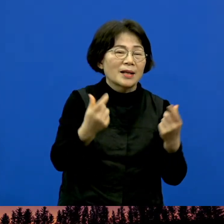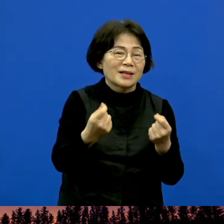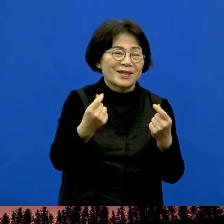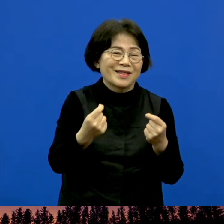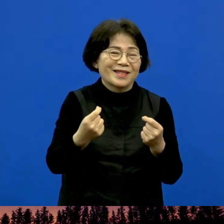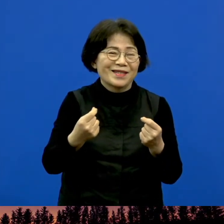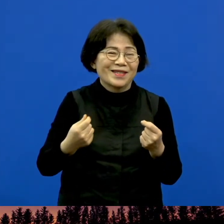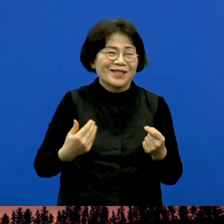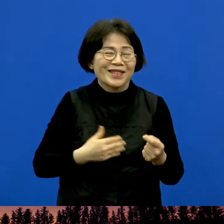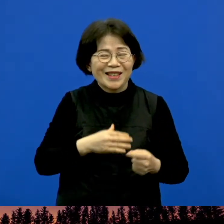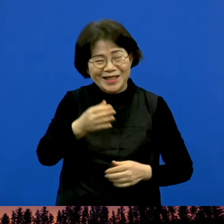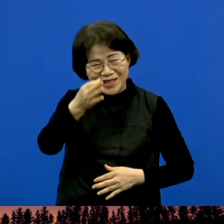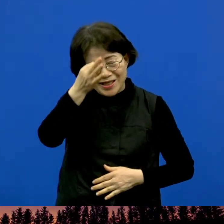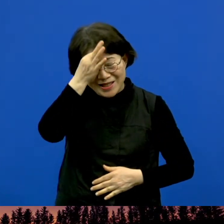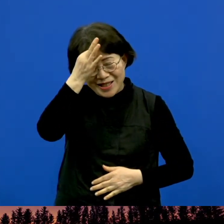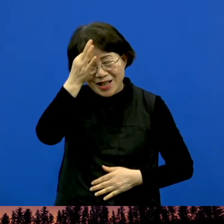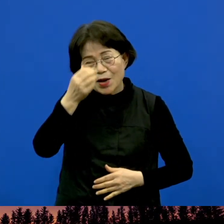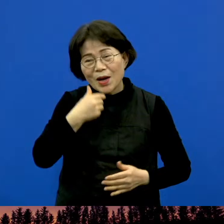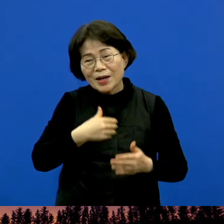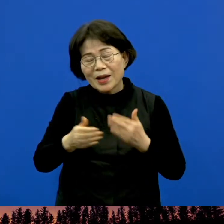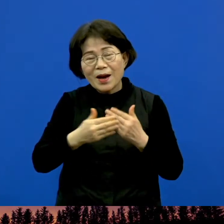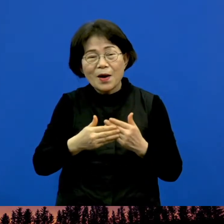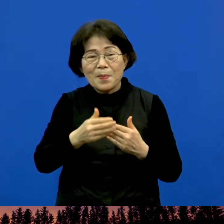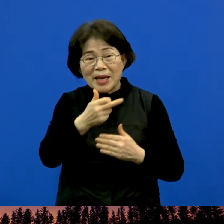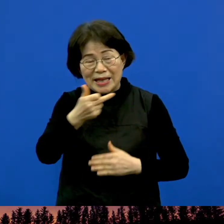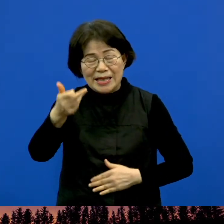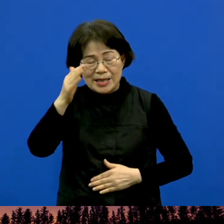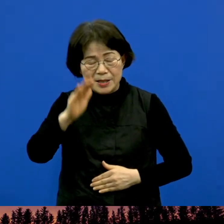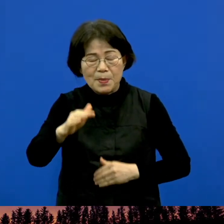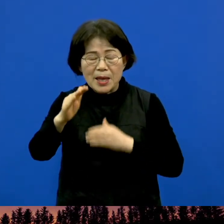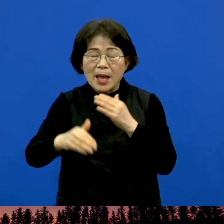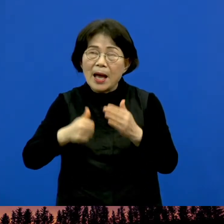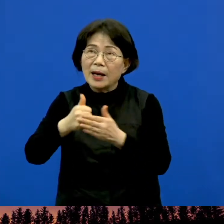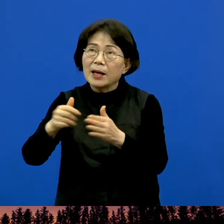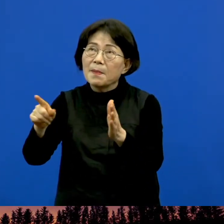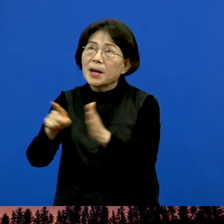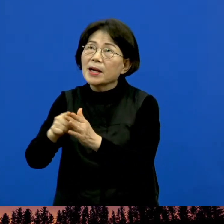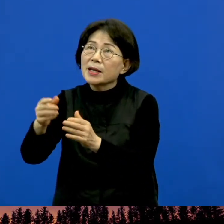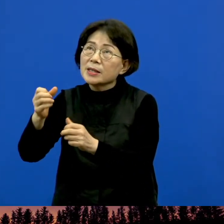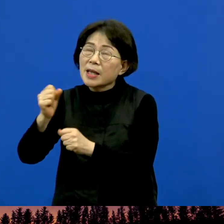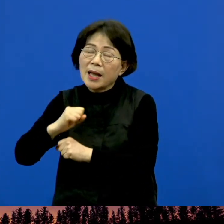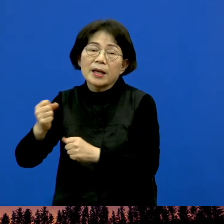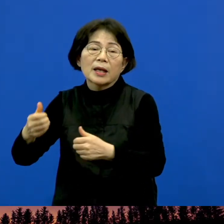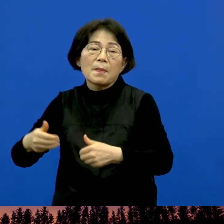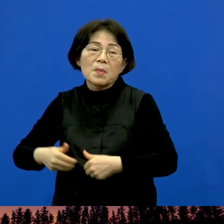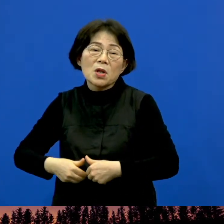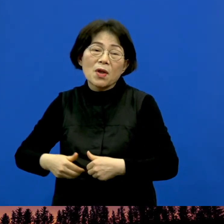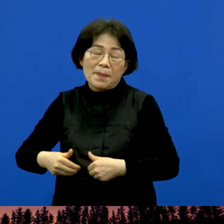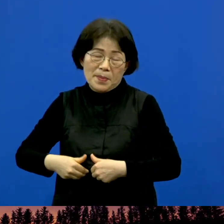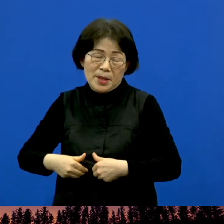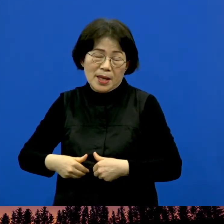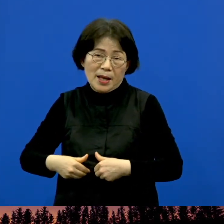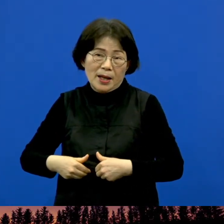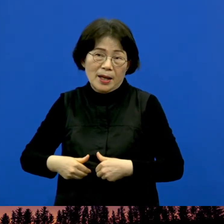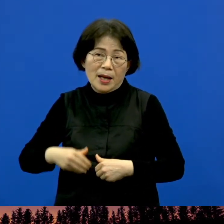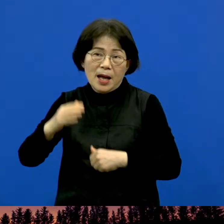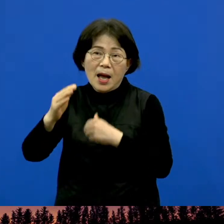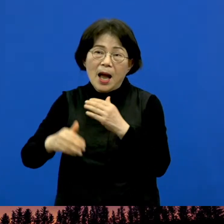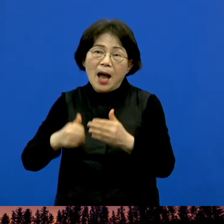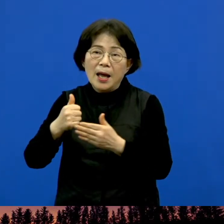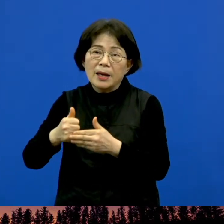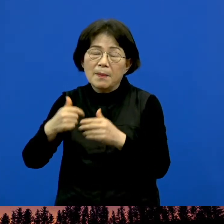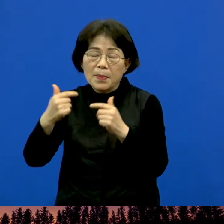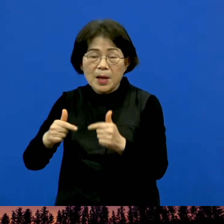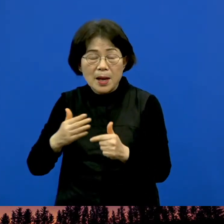여러분 우리의 실력과 경험이 대단해도 언제나 하나님을 의지해야 된다는 거예요. 하나님 늘 내가